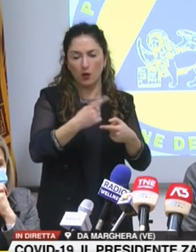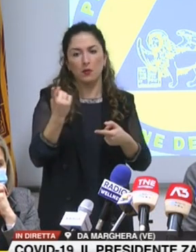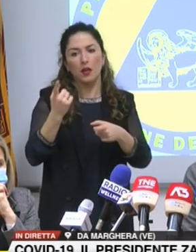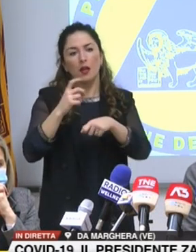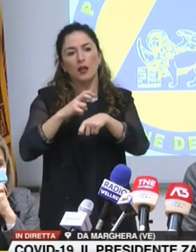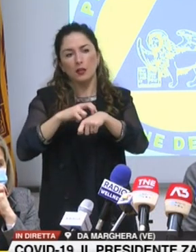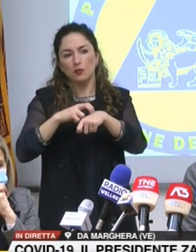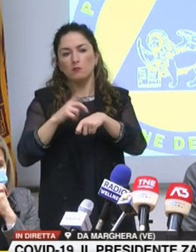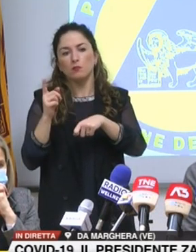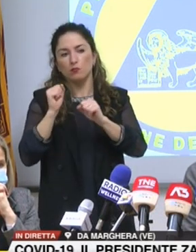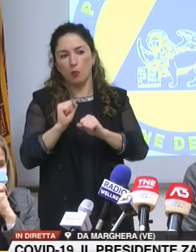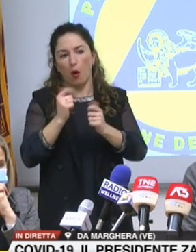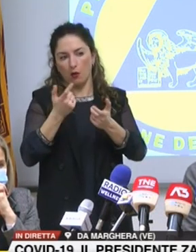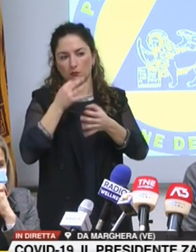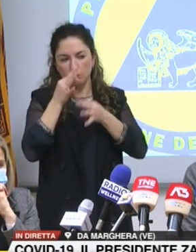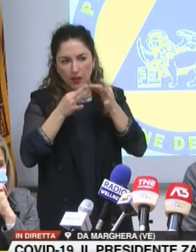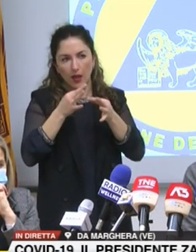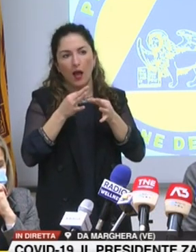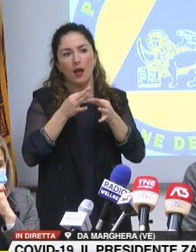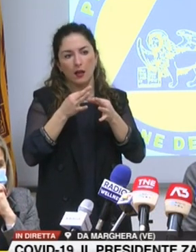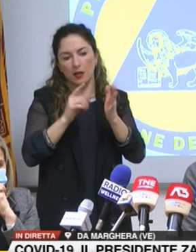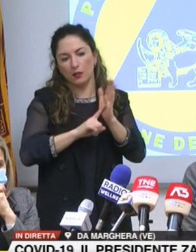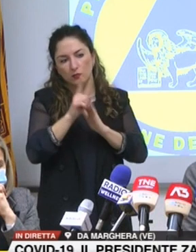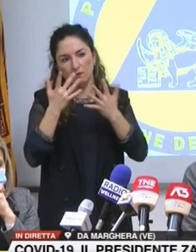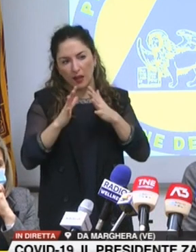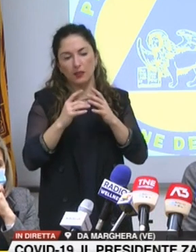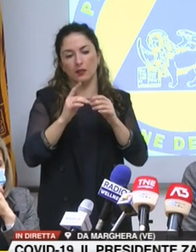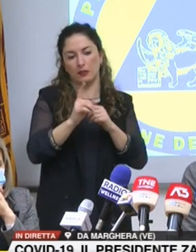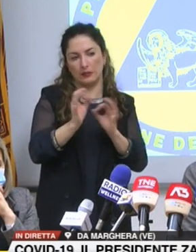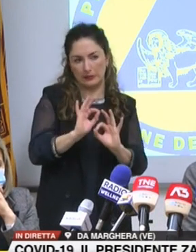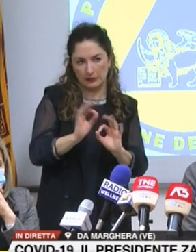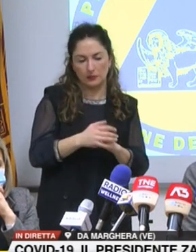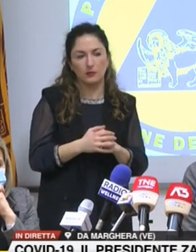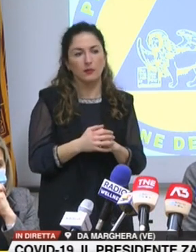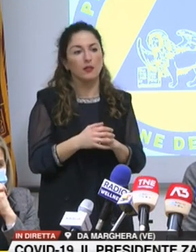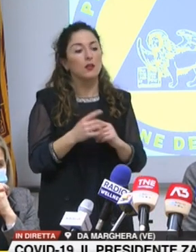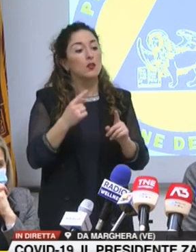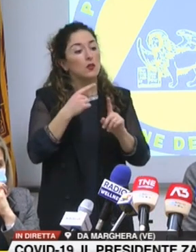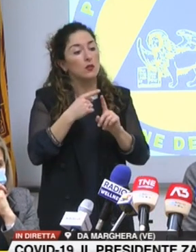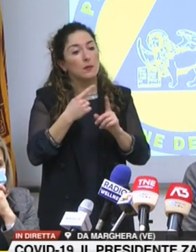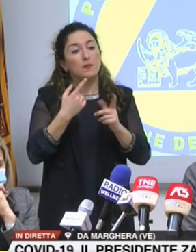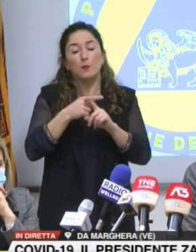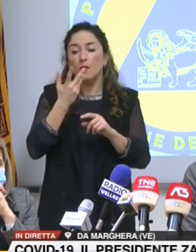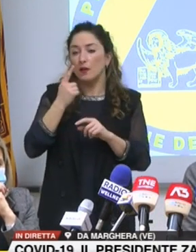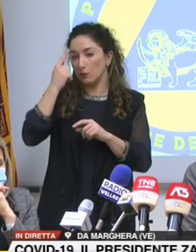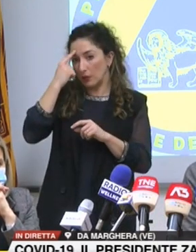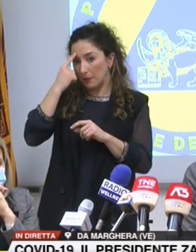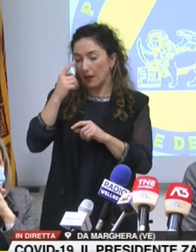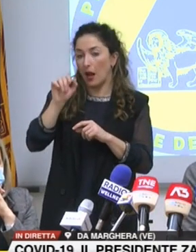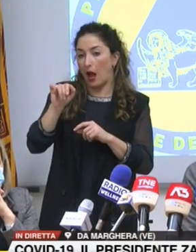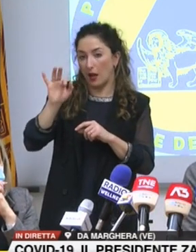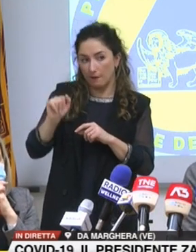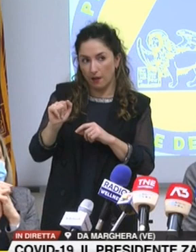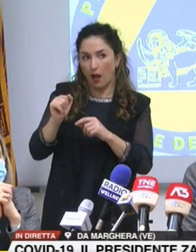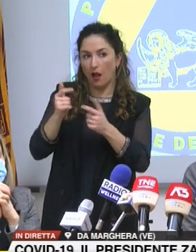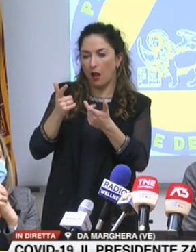ancora in corso. Appunto questo. E poi volevo capire a livello ministeriale se verrà somministrato a quali settori, ad AIFA, al Ministero, insomma, volevo